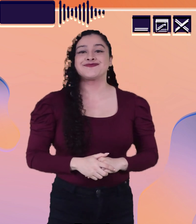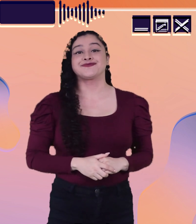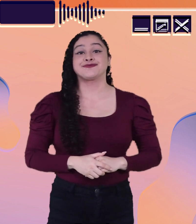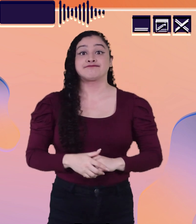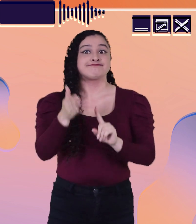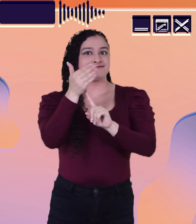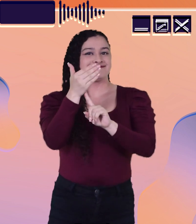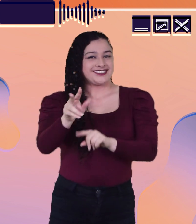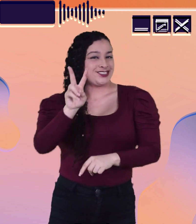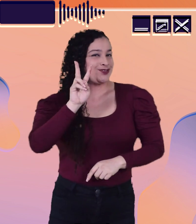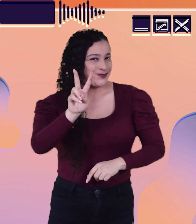2.